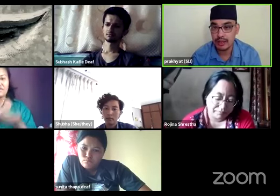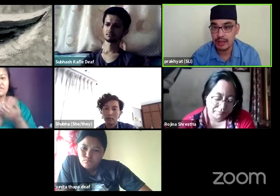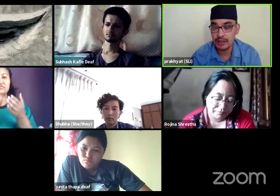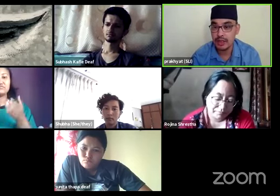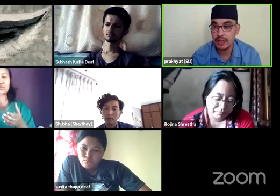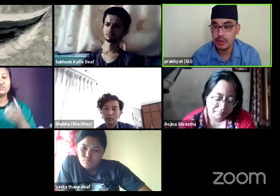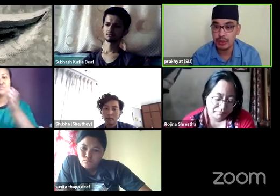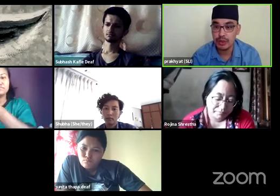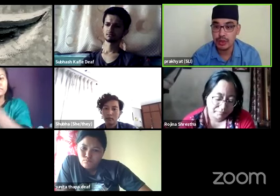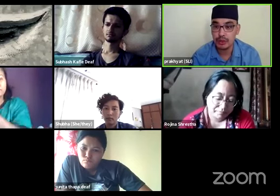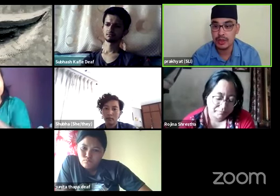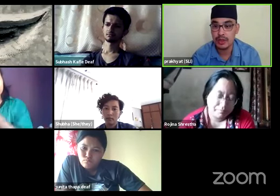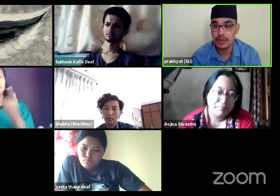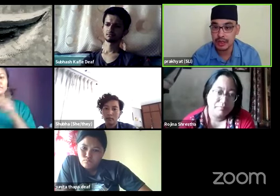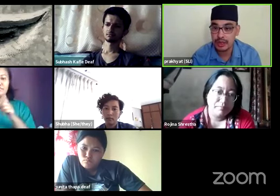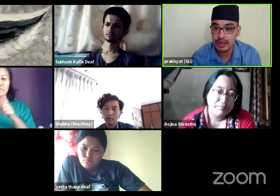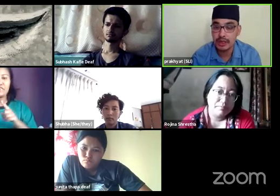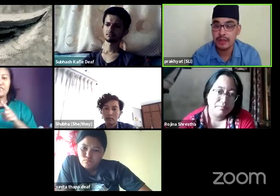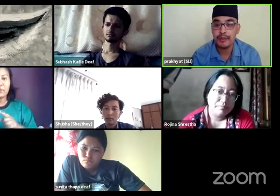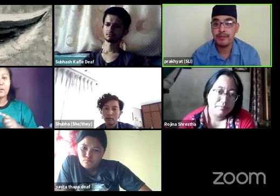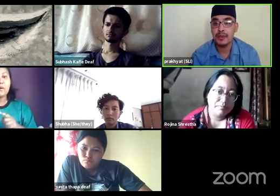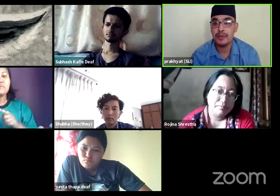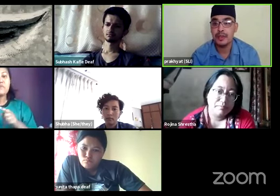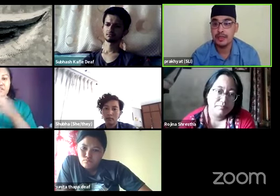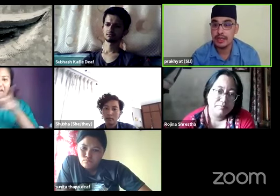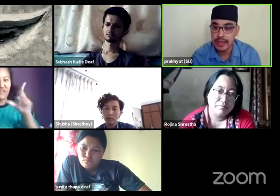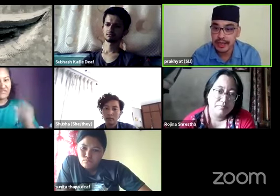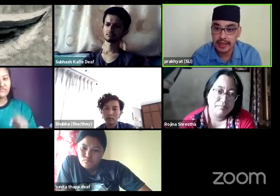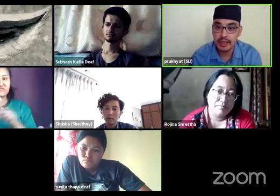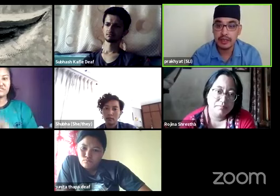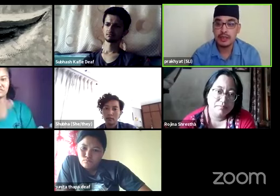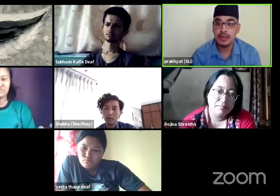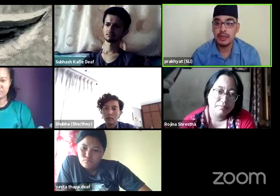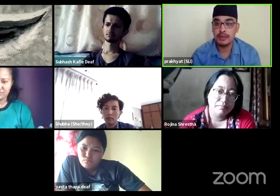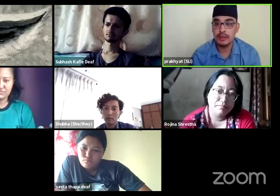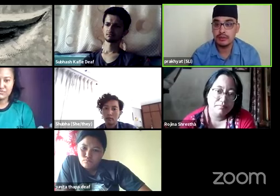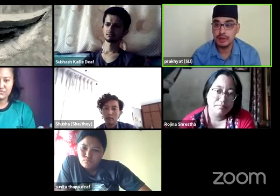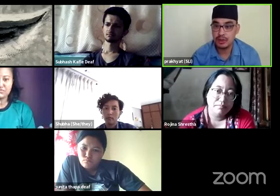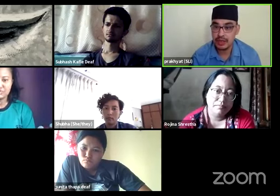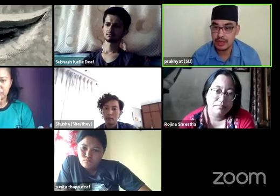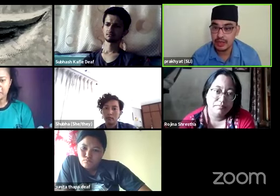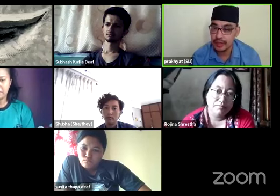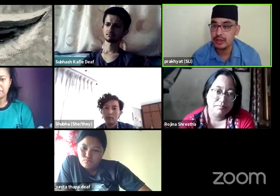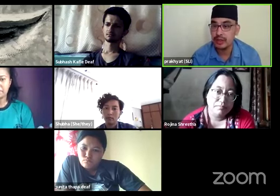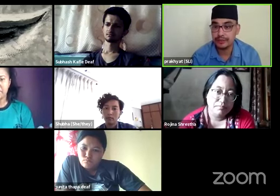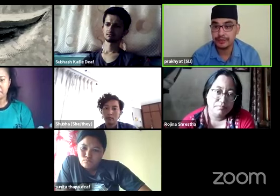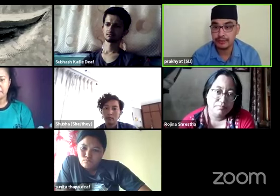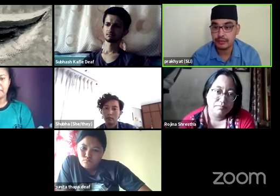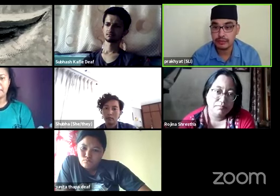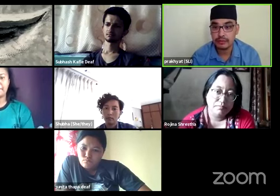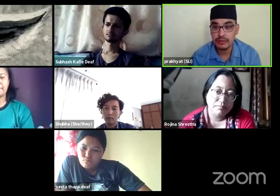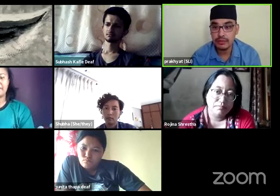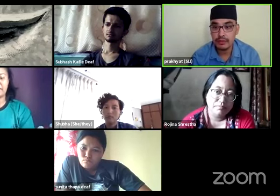महिला साथीले अझै इच्छुक हुन्छ यो विषयमा अझै सिक्ने, यो विषयमा अझै जान्ने, अब त्यस्तो इच्छा धेरै छन्।